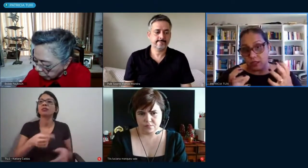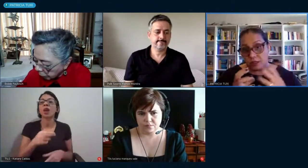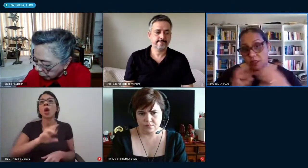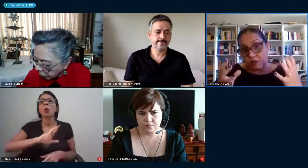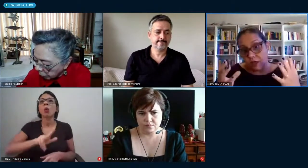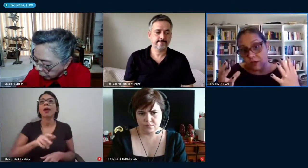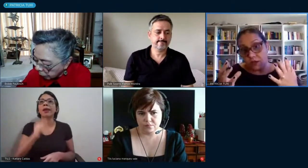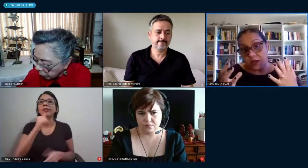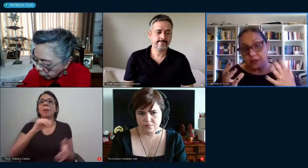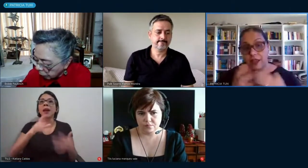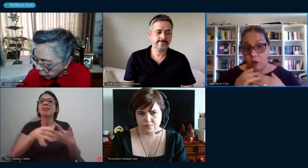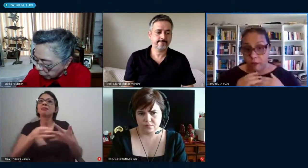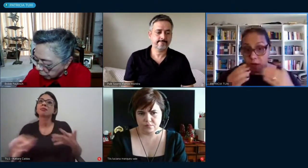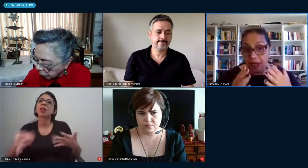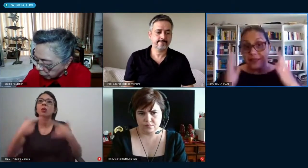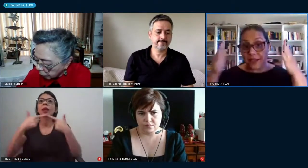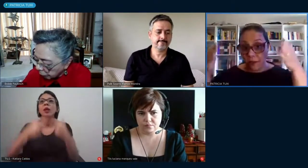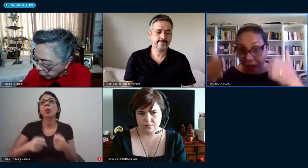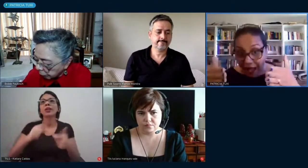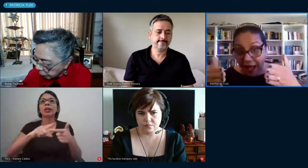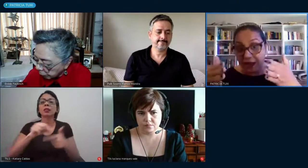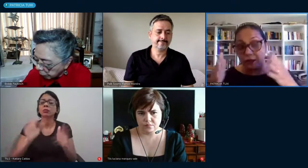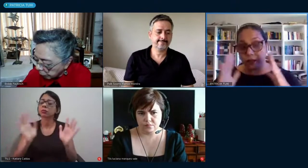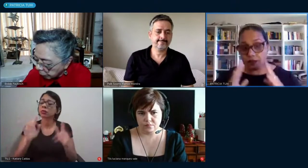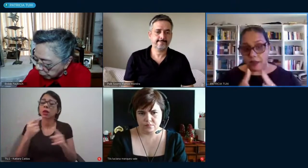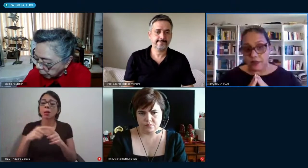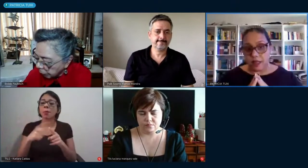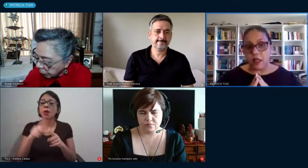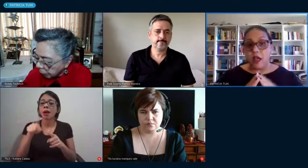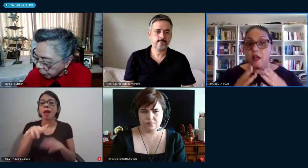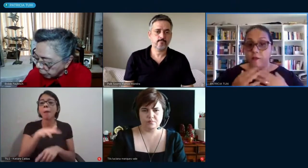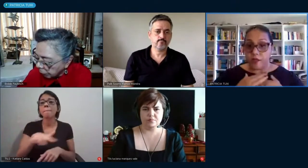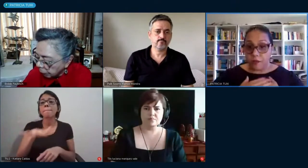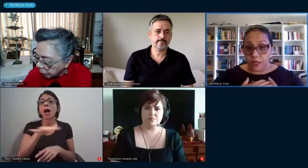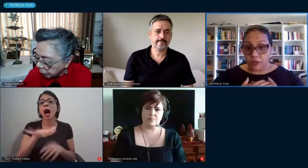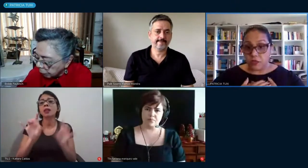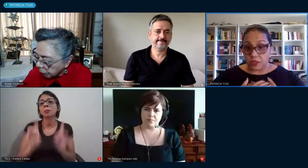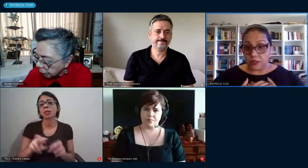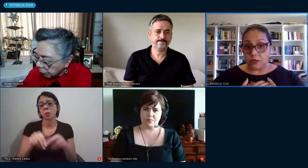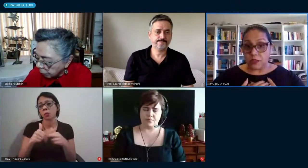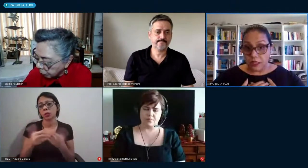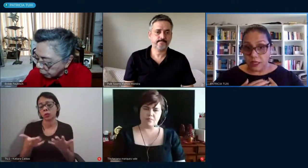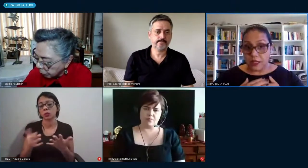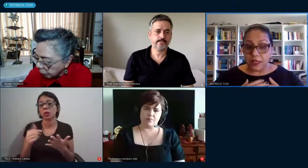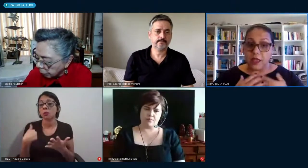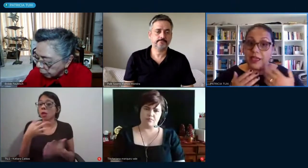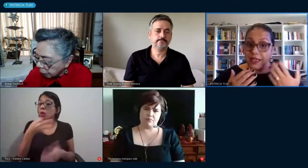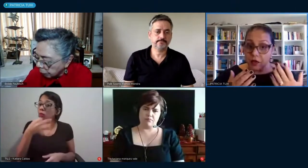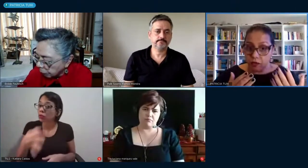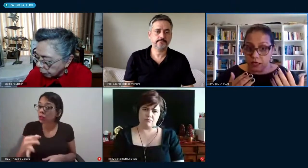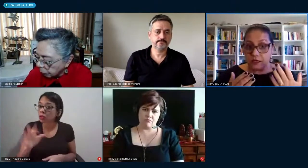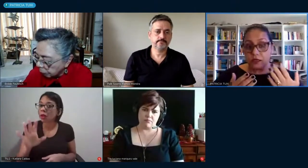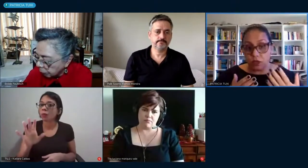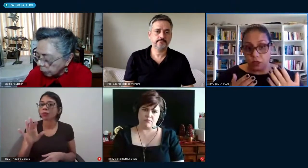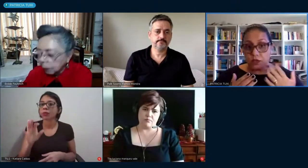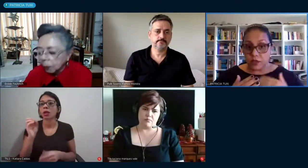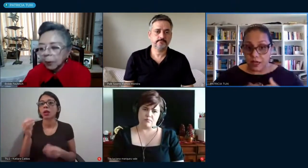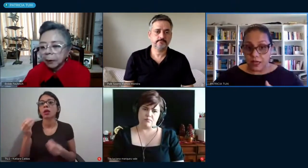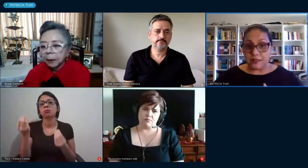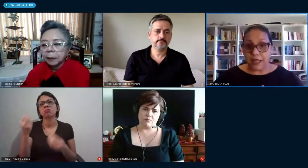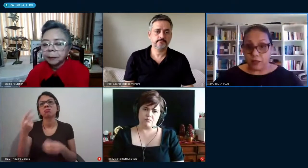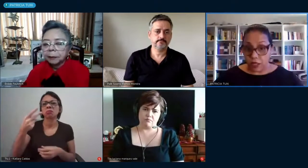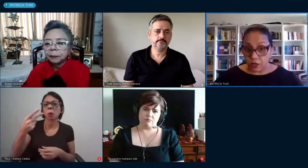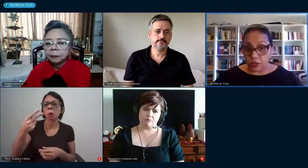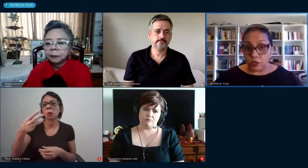questão de signo linguístico lexical, é porque ele está numa área especializada. Então, a minha sugestão seria que incluísse dois